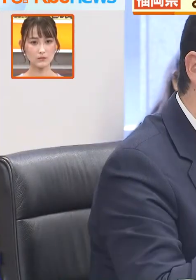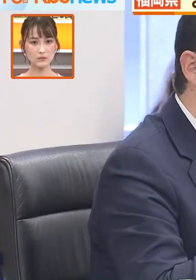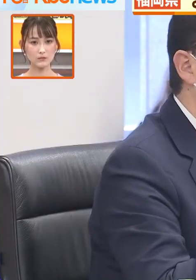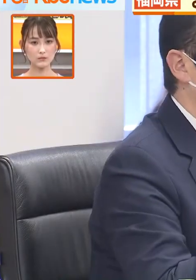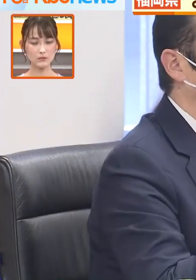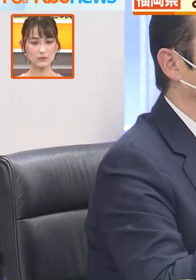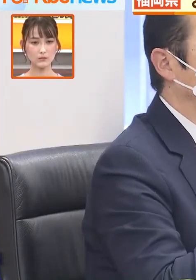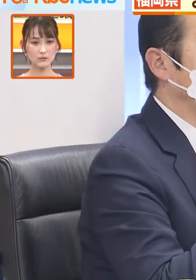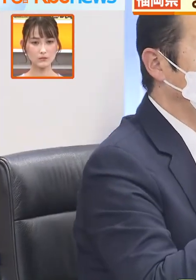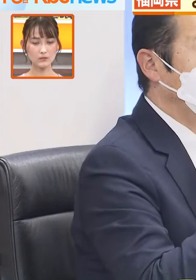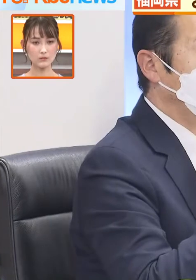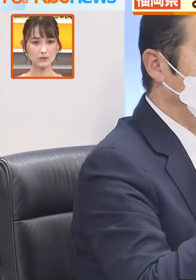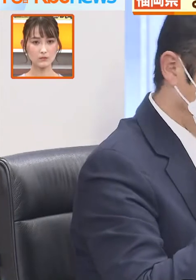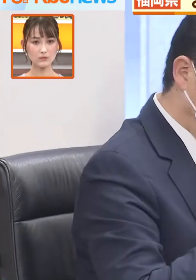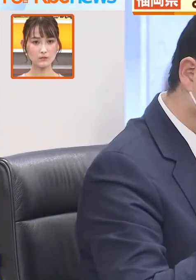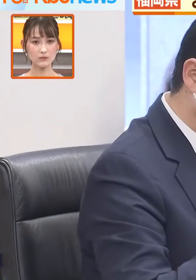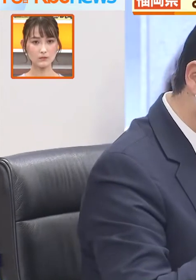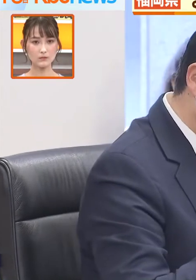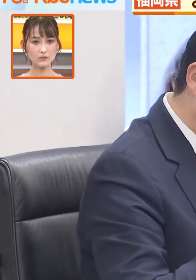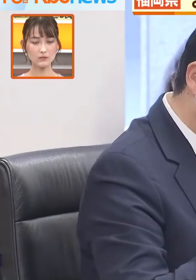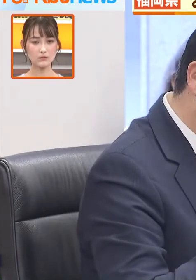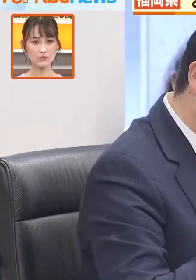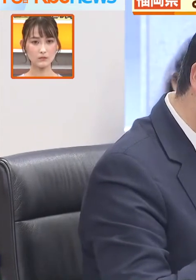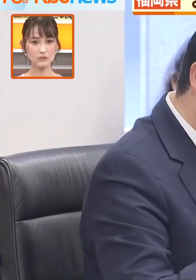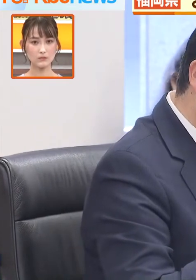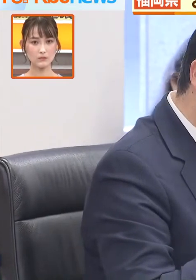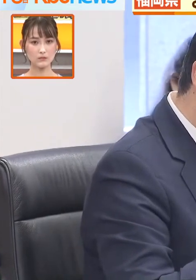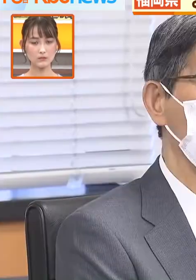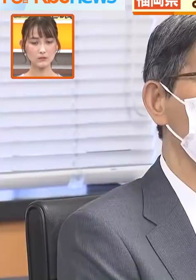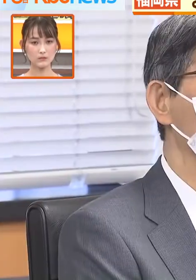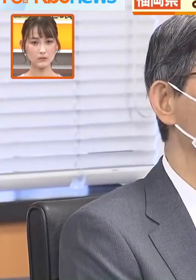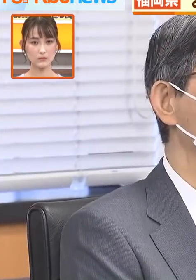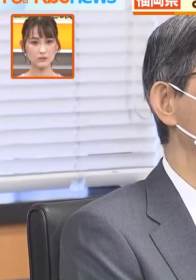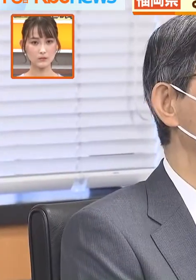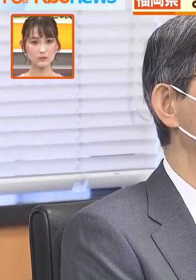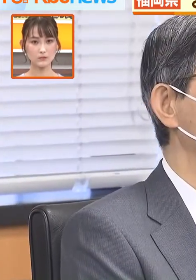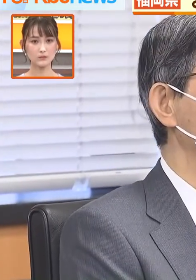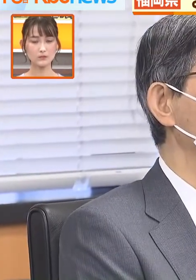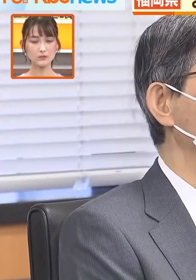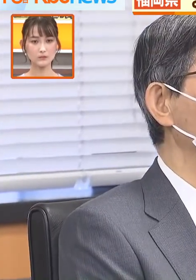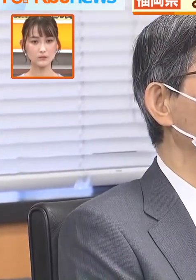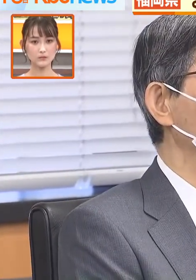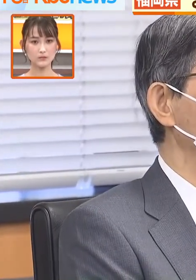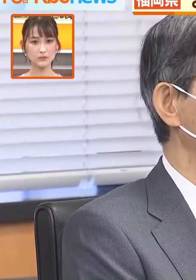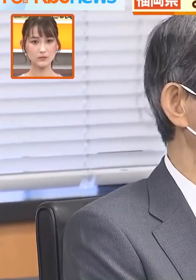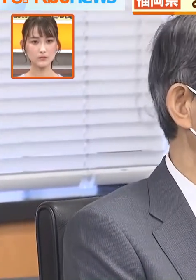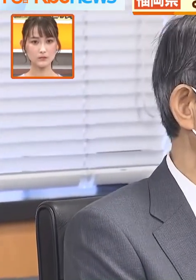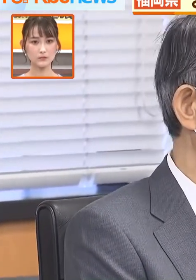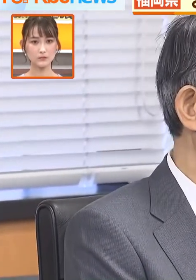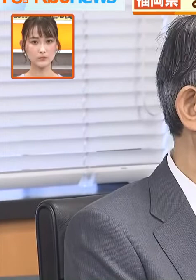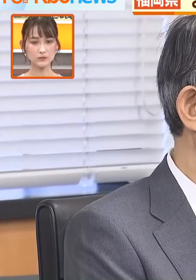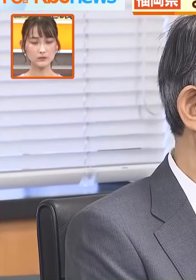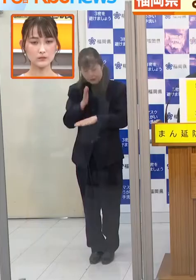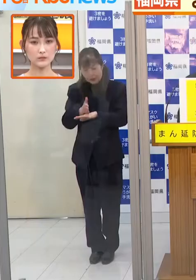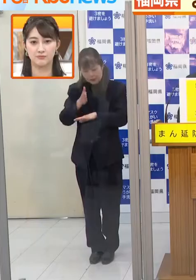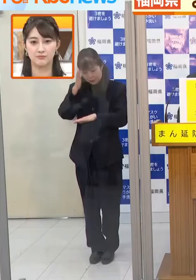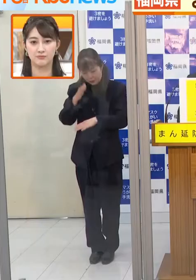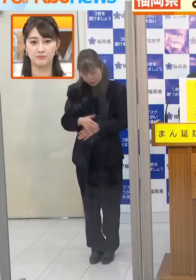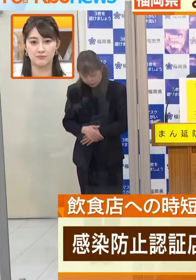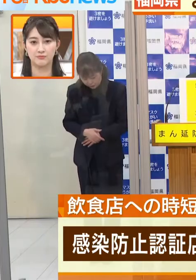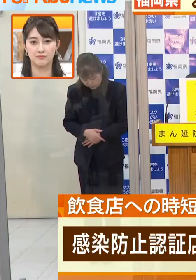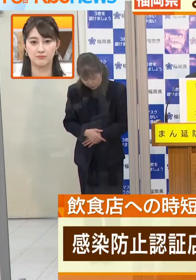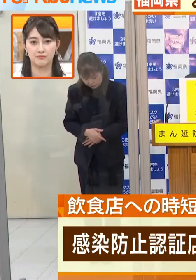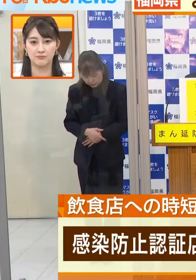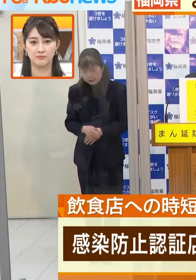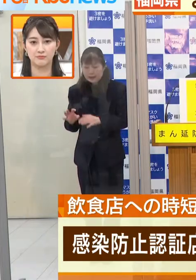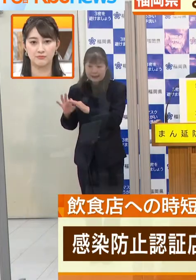部知事はそれに先駆け県民や事業者などへの要請内容を説明しました。まず飲食店への時短要